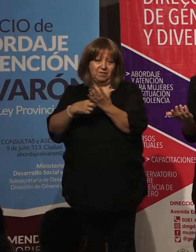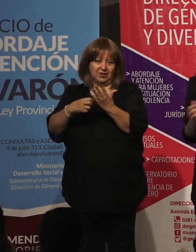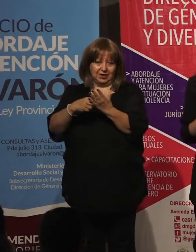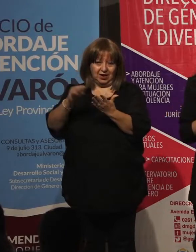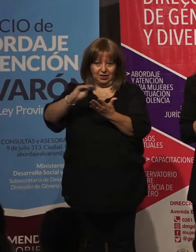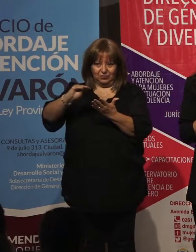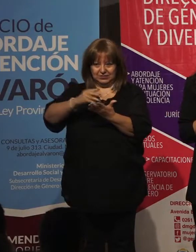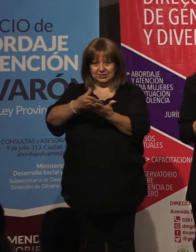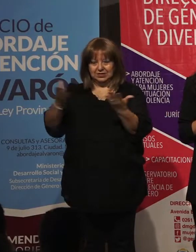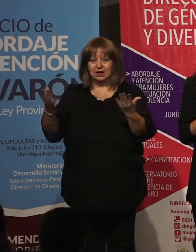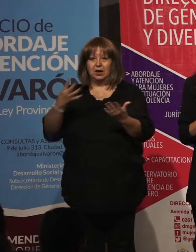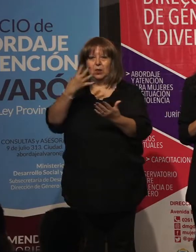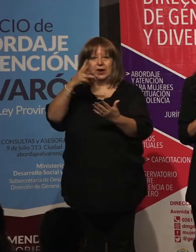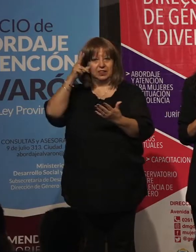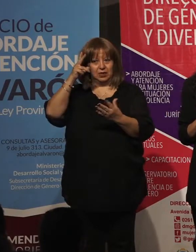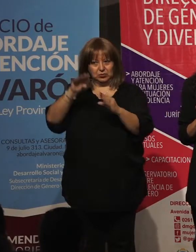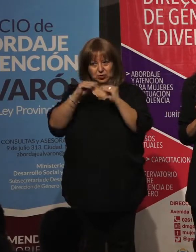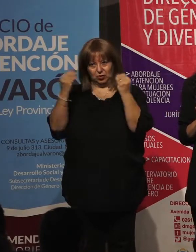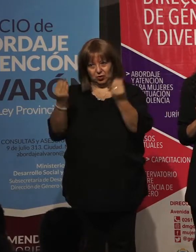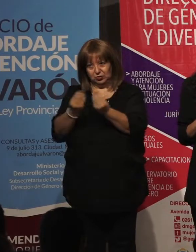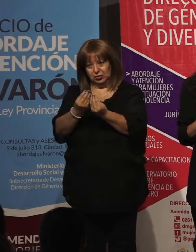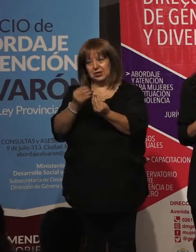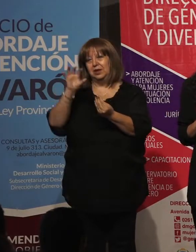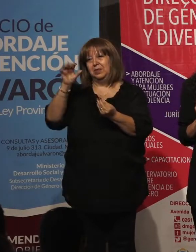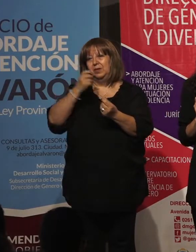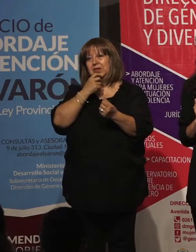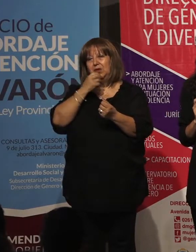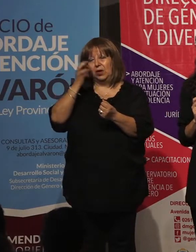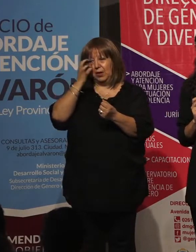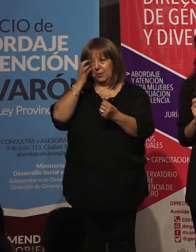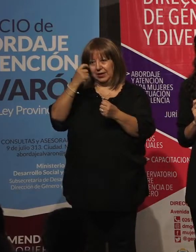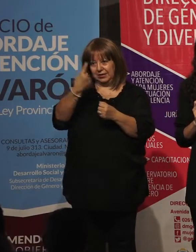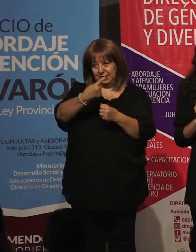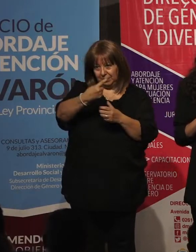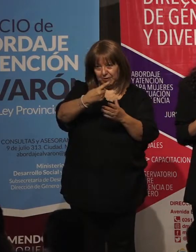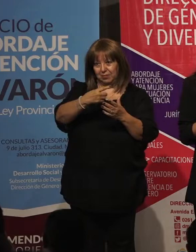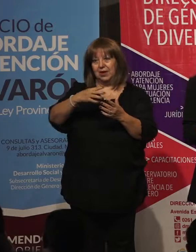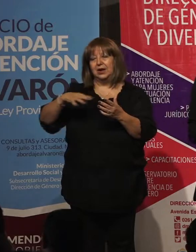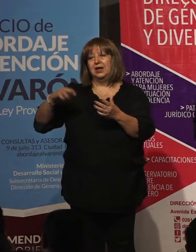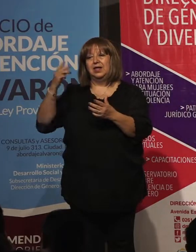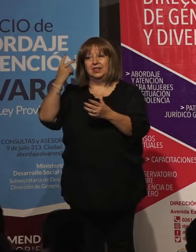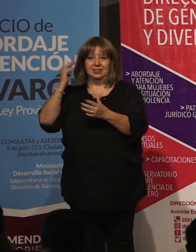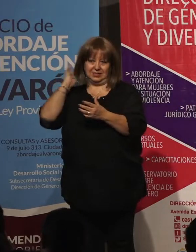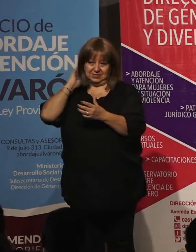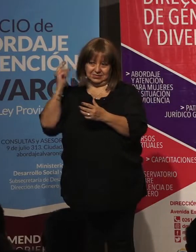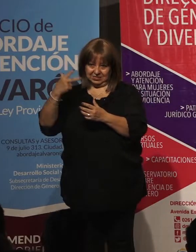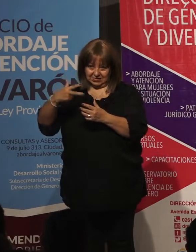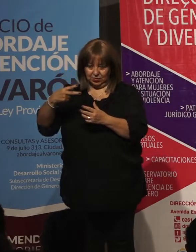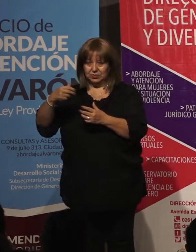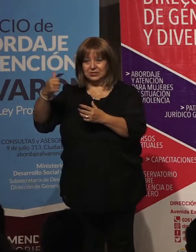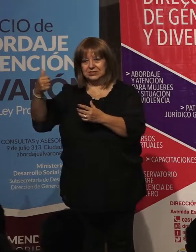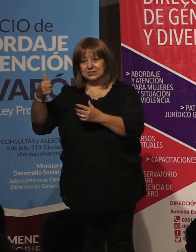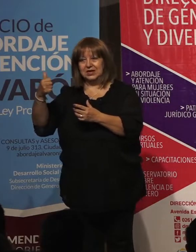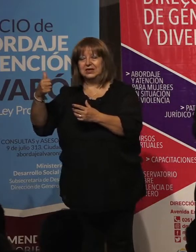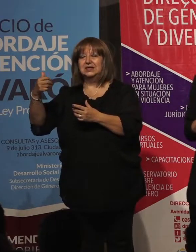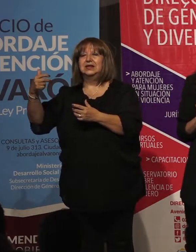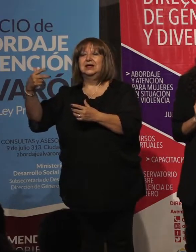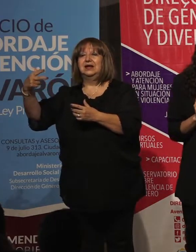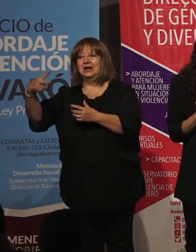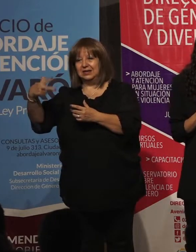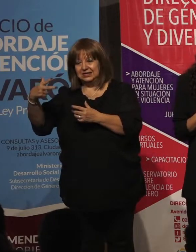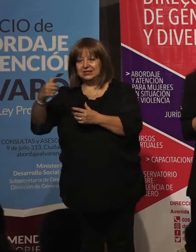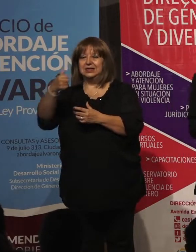de la provincia tenemos 48 en toda la provincia. 20 en la primera circunscripción, 16 en la segunda, 6 en la tercera y 6 en la